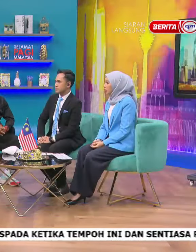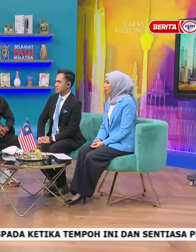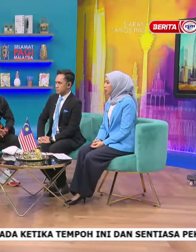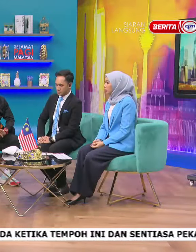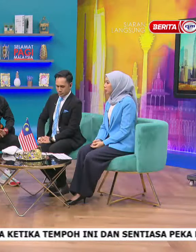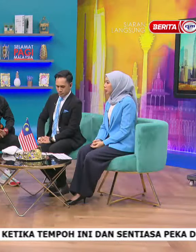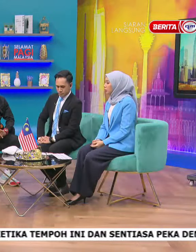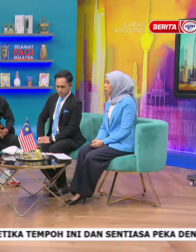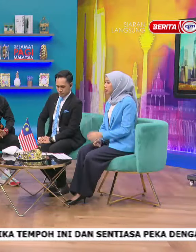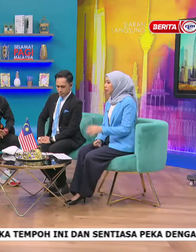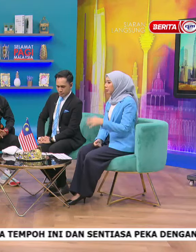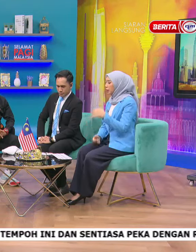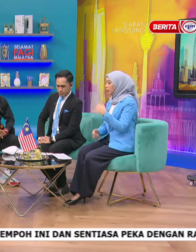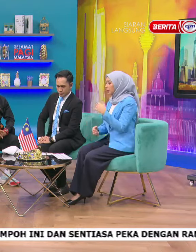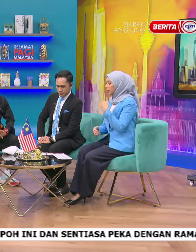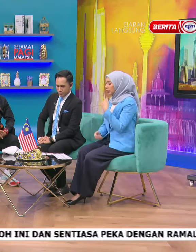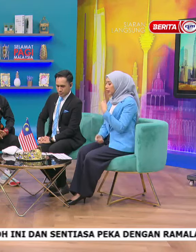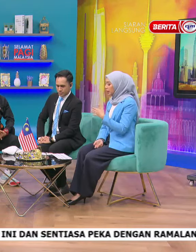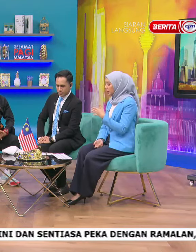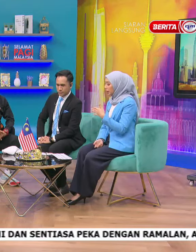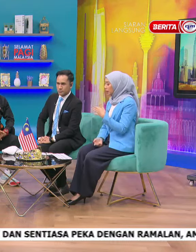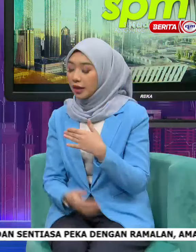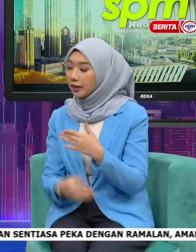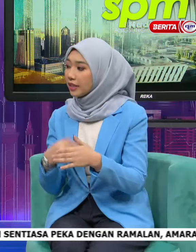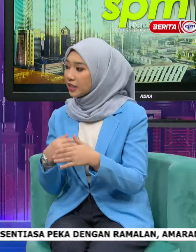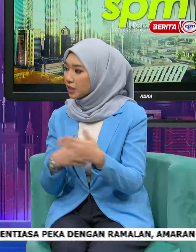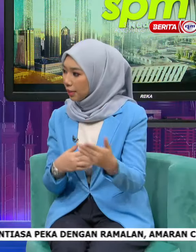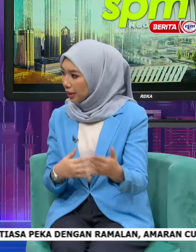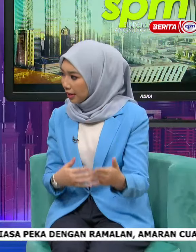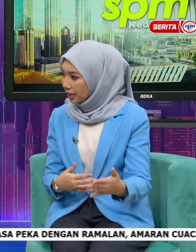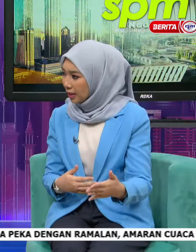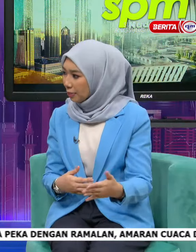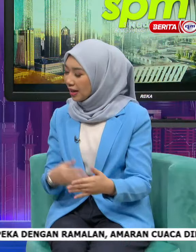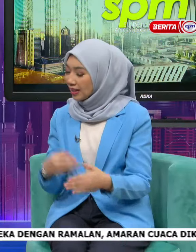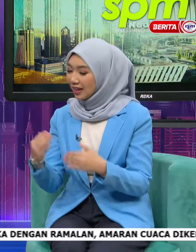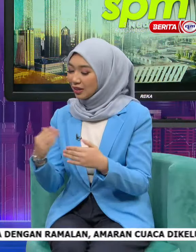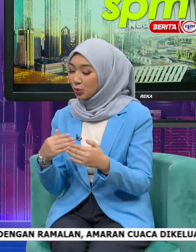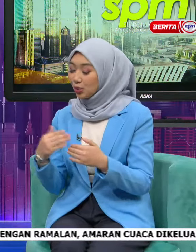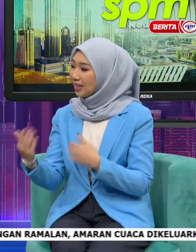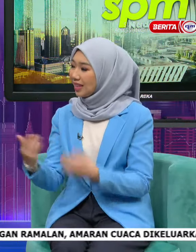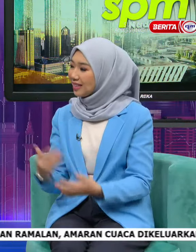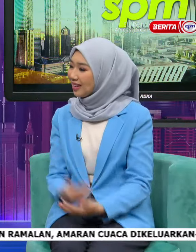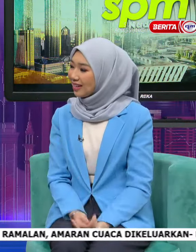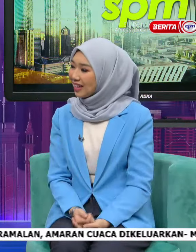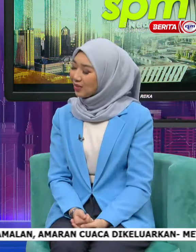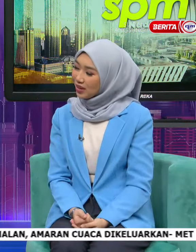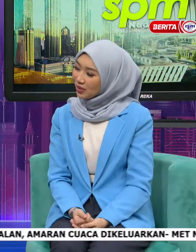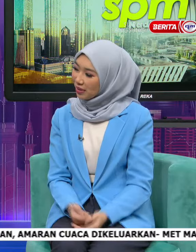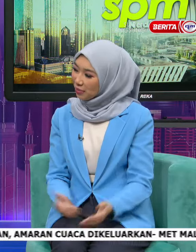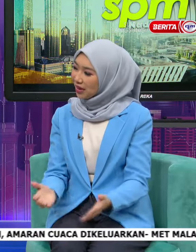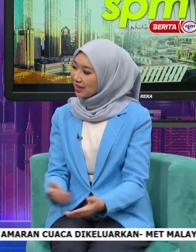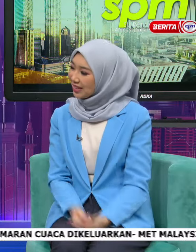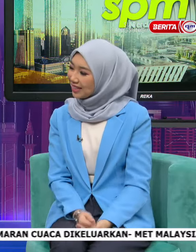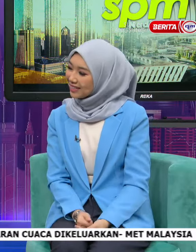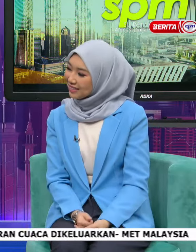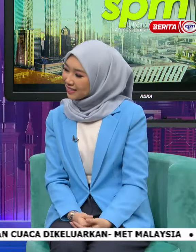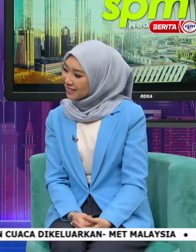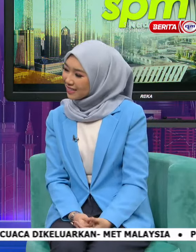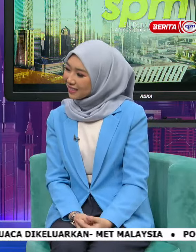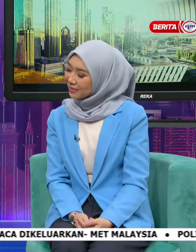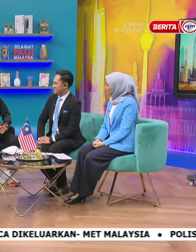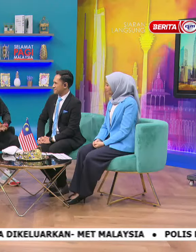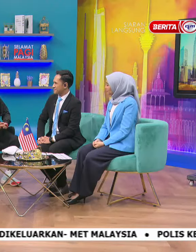kalau kita pilih fungsikan Bagaimana latihan ini diadakan setiap hari buka antara rutin yang akan dilakukan oleh mereka